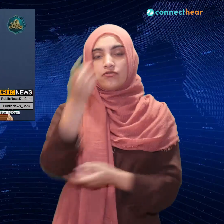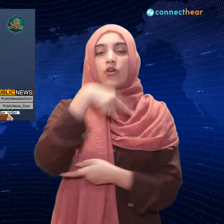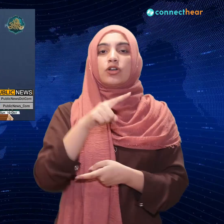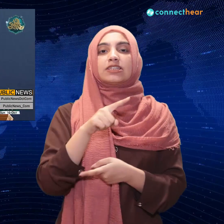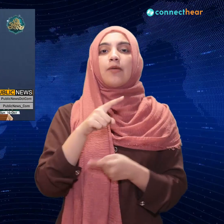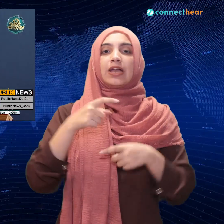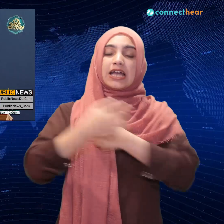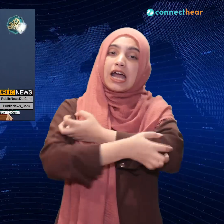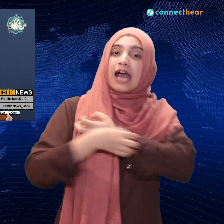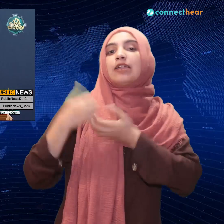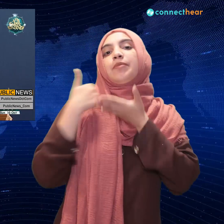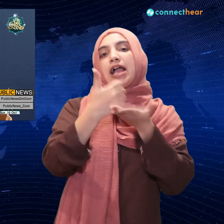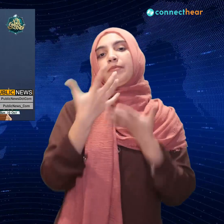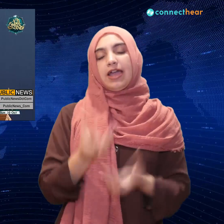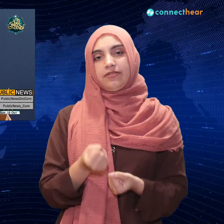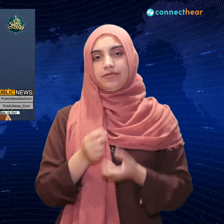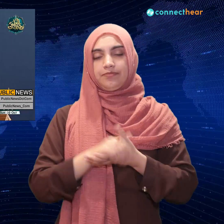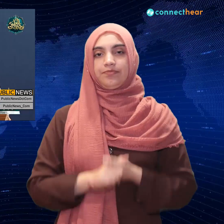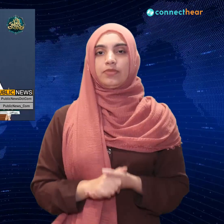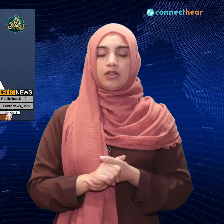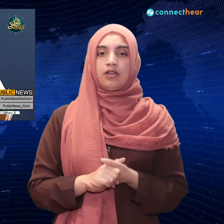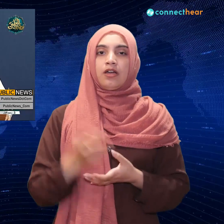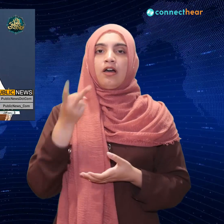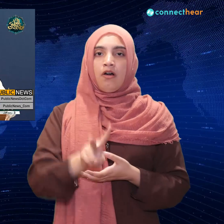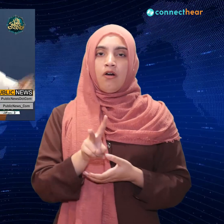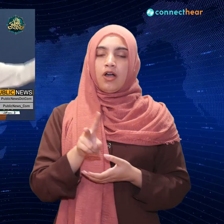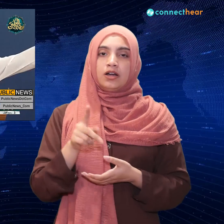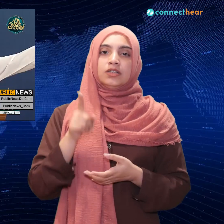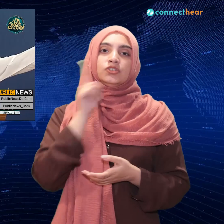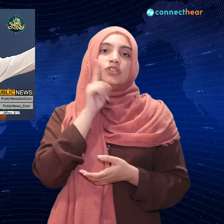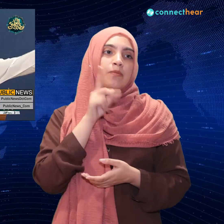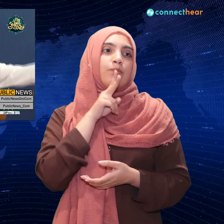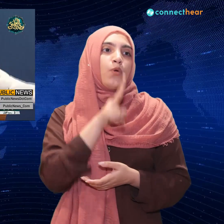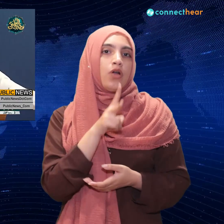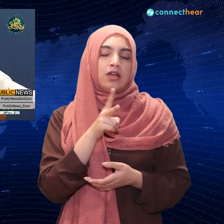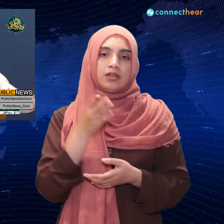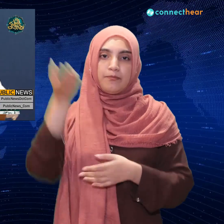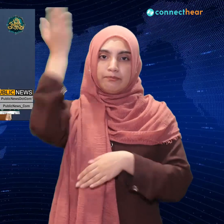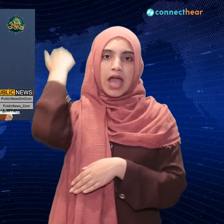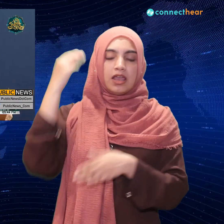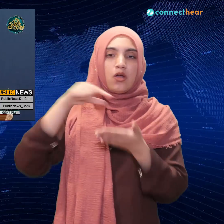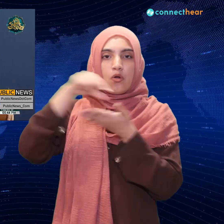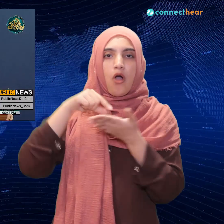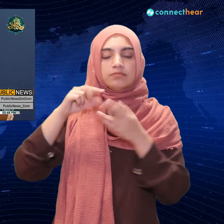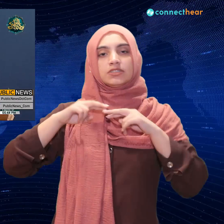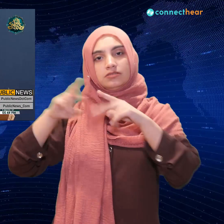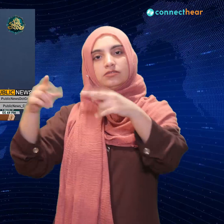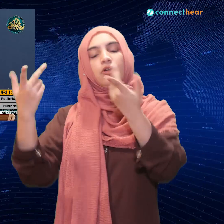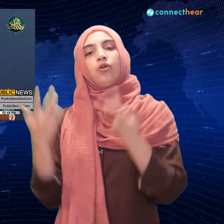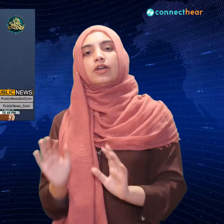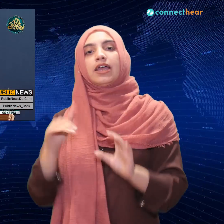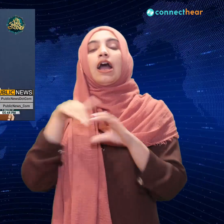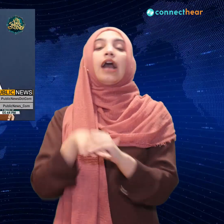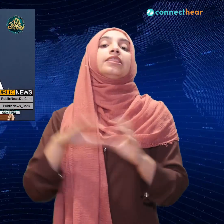ہیں. جب انہوں نے کہا کہ تمہارے سے پہلے قومیں تباہ ہوئیں کہ طاقتور کے لیے ایک قانون اور کمزور کے لیے دوسرا،